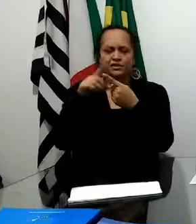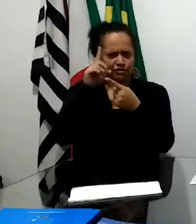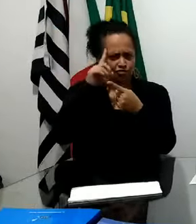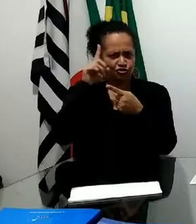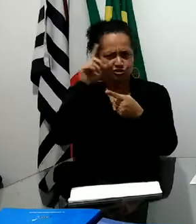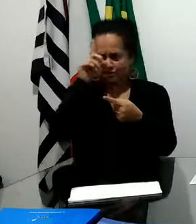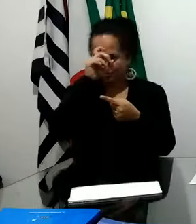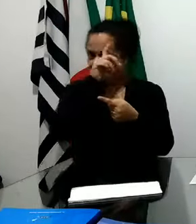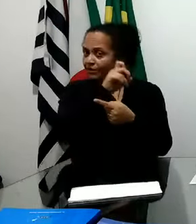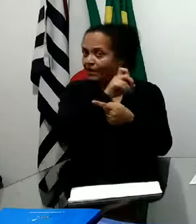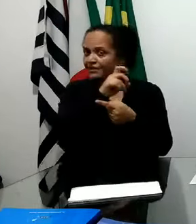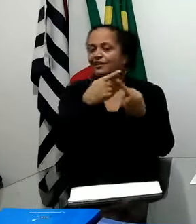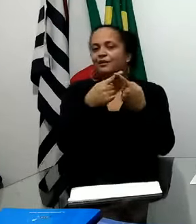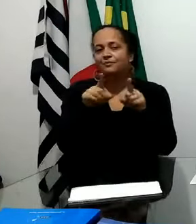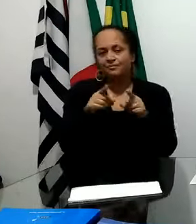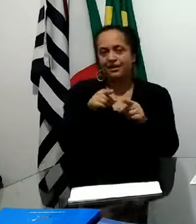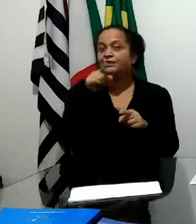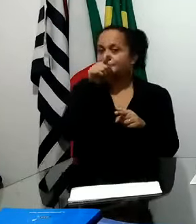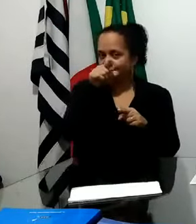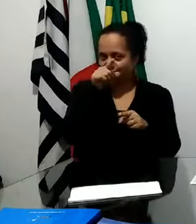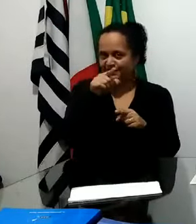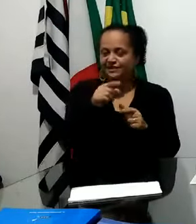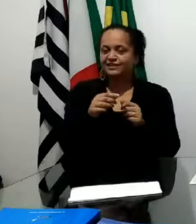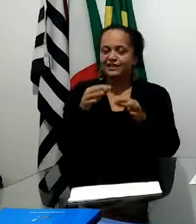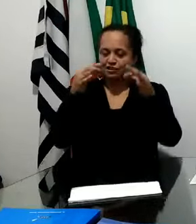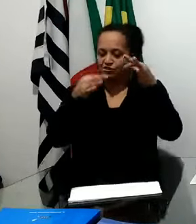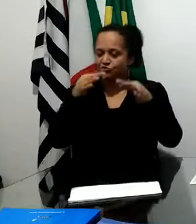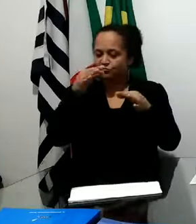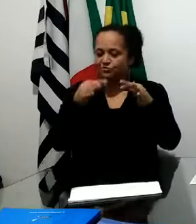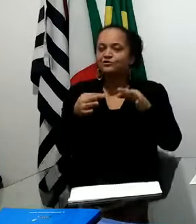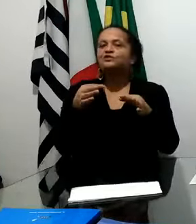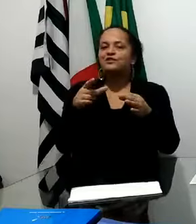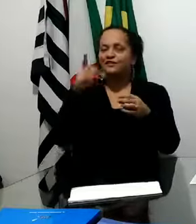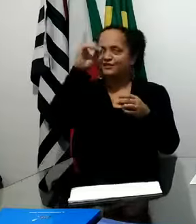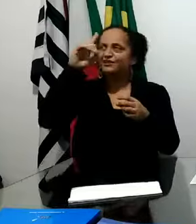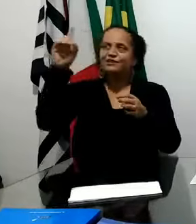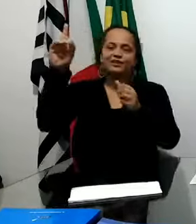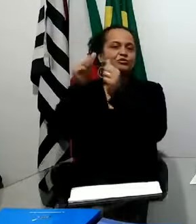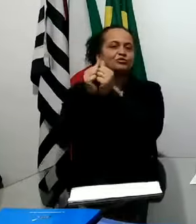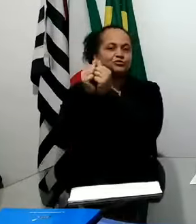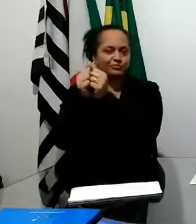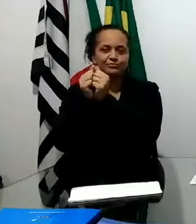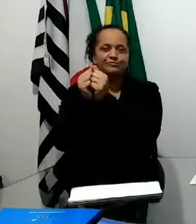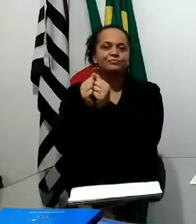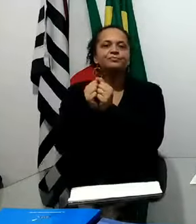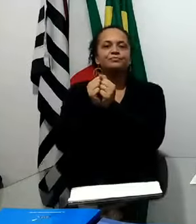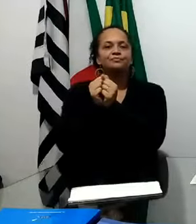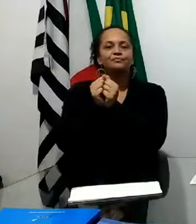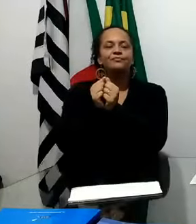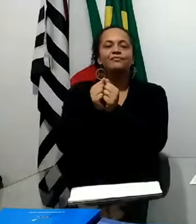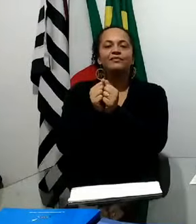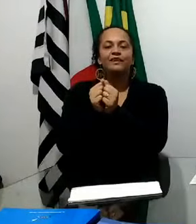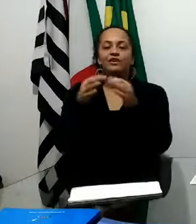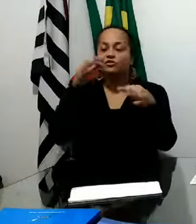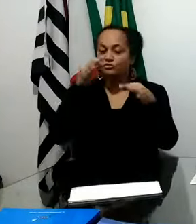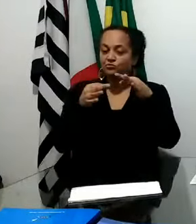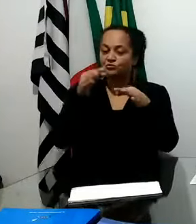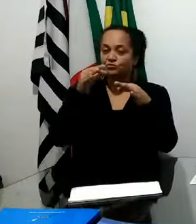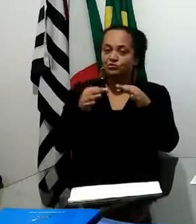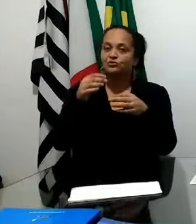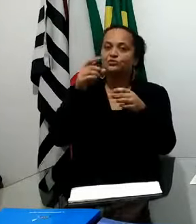justo, há promessas gloriosas para o justo. E a Bíblia diz que os olhos do Senhor estão sobre os justos